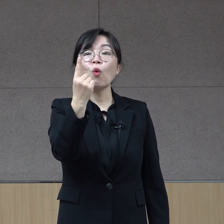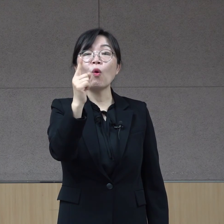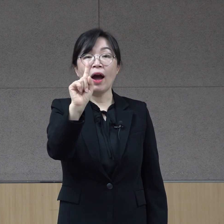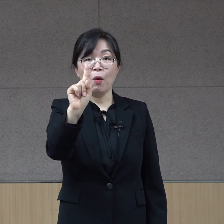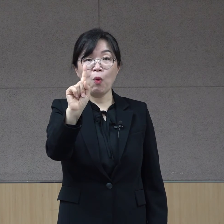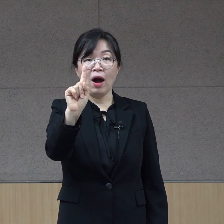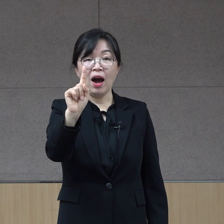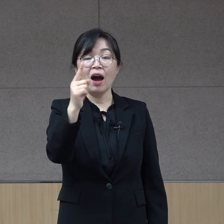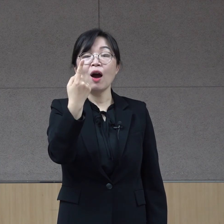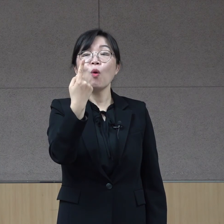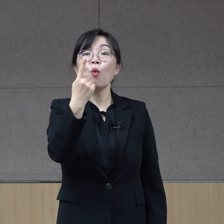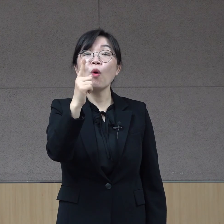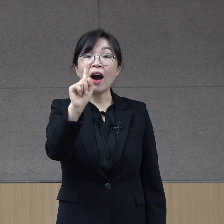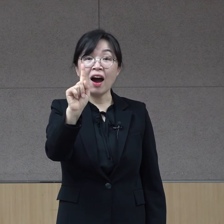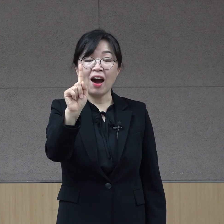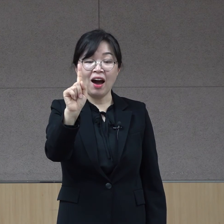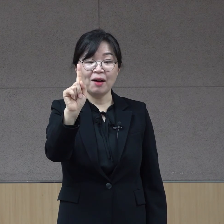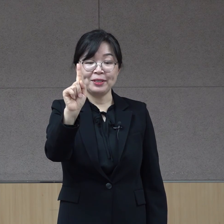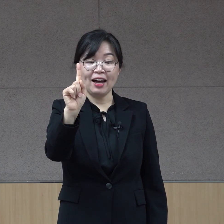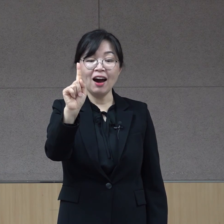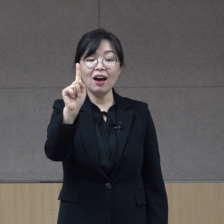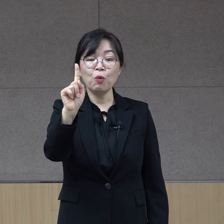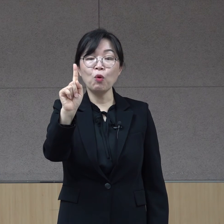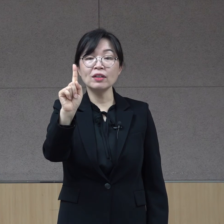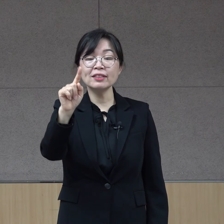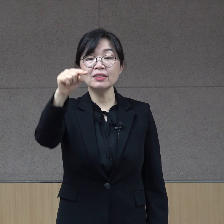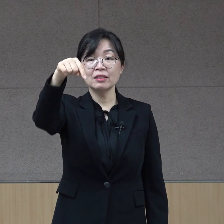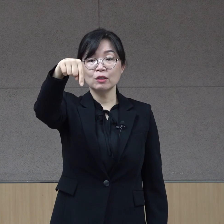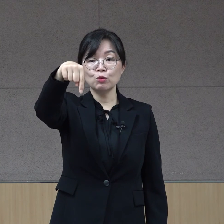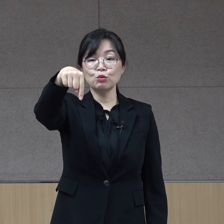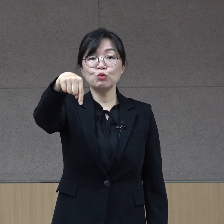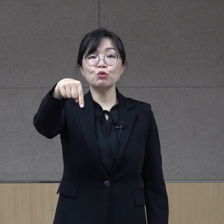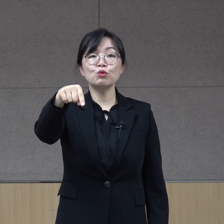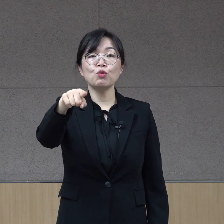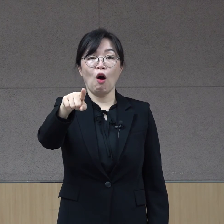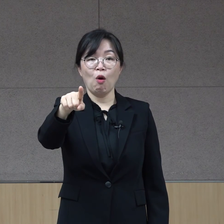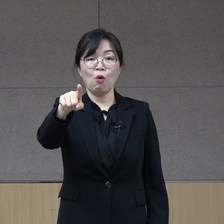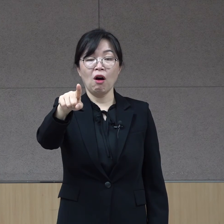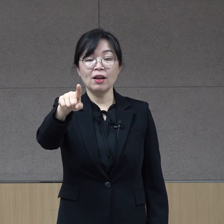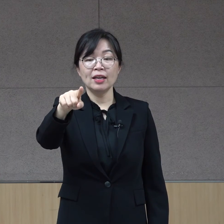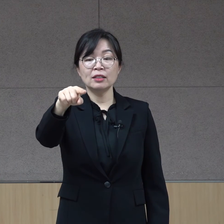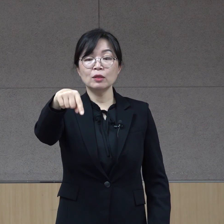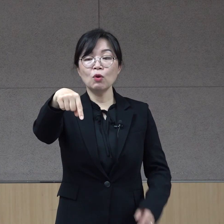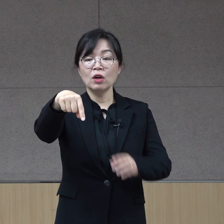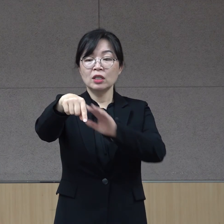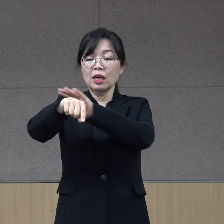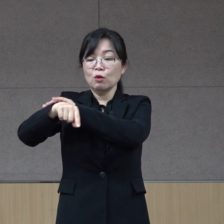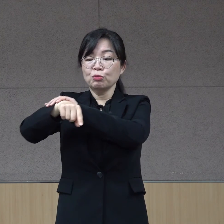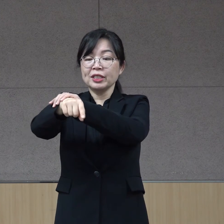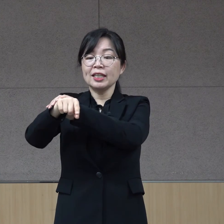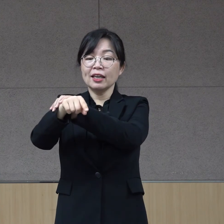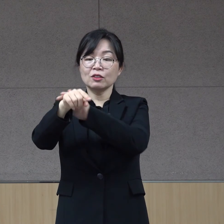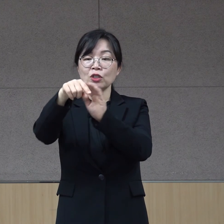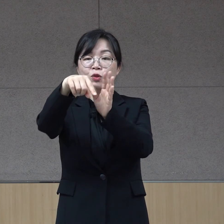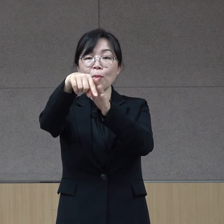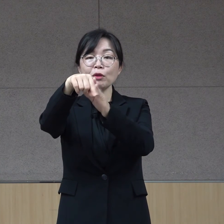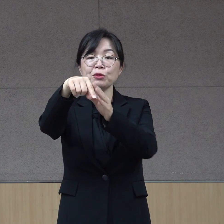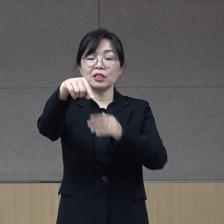오와, 와, 우와입니다. 우어는 우와, 와. 이때도 이게 움직이는 게 아니고 이 손만 움직이시면